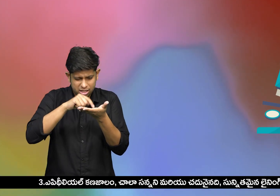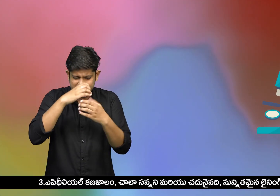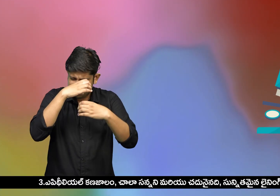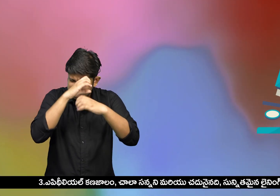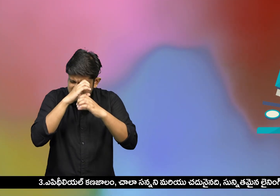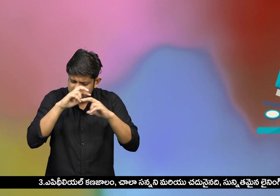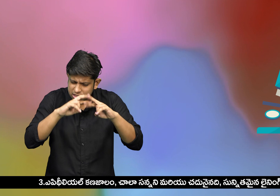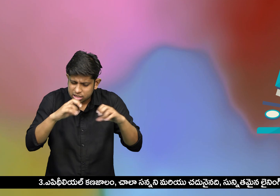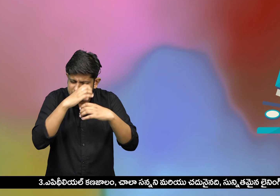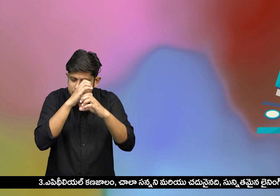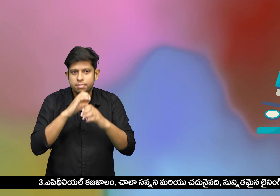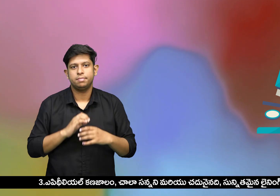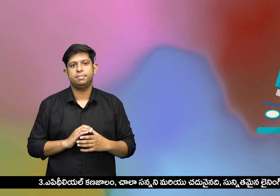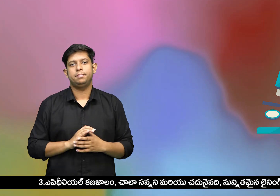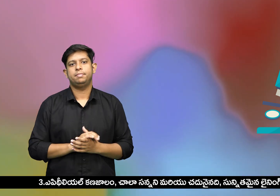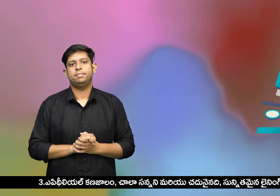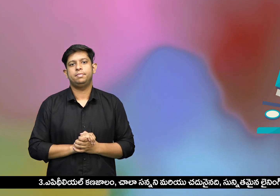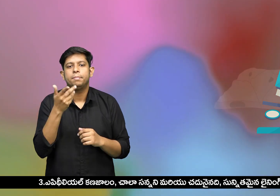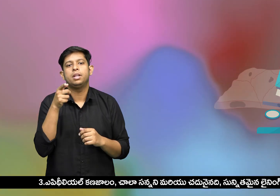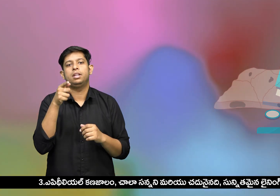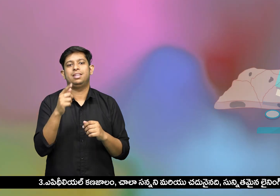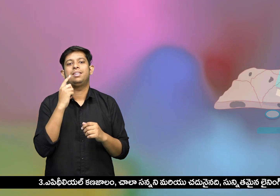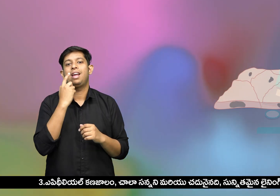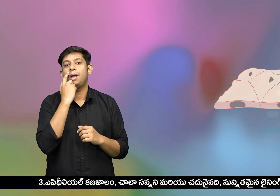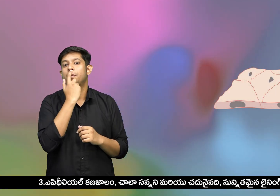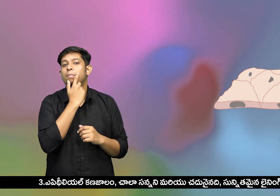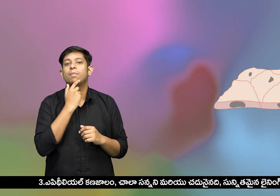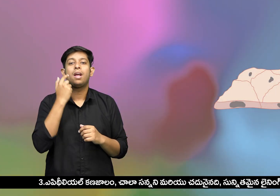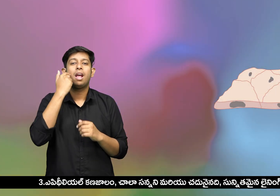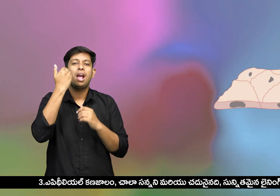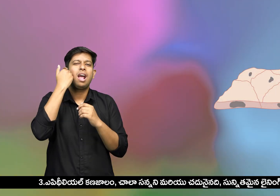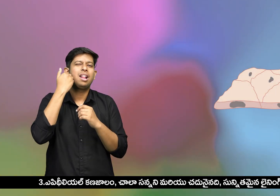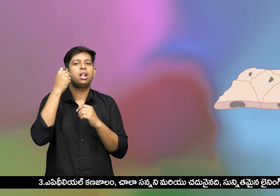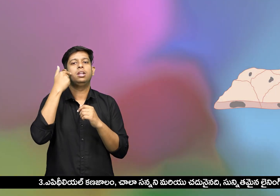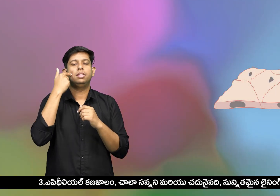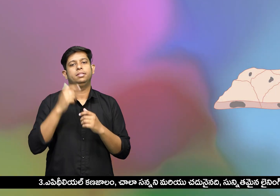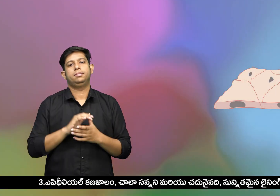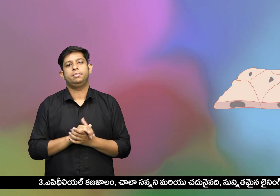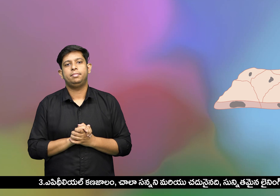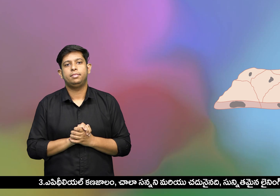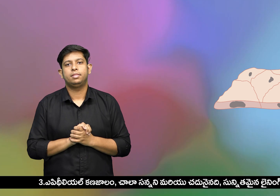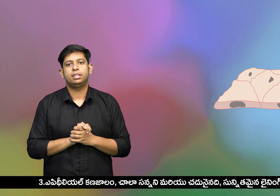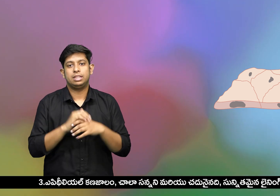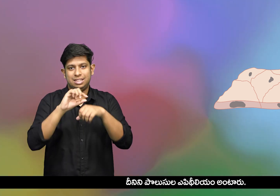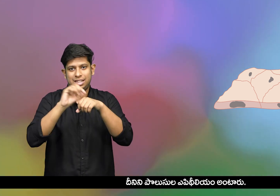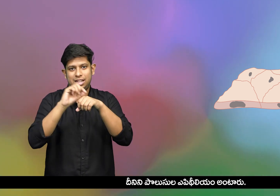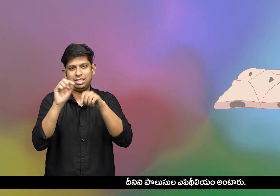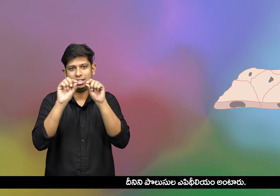ఎపిథీలియల్ కణజాలం చాలా సన్నని మరియు చదునైనది, సున్నితమైన లైనింగ్ను ఏర్పరుస్తుంది. దీనిని